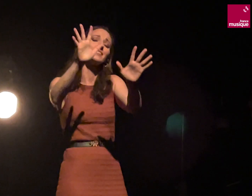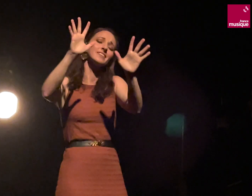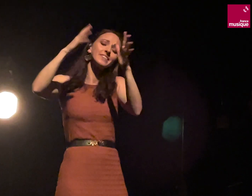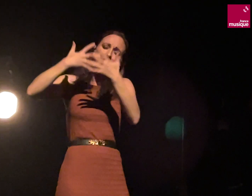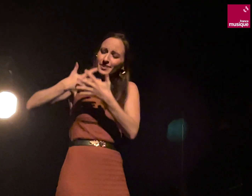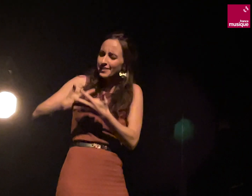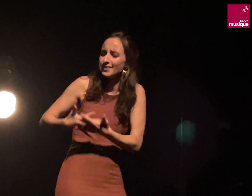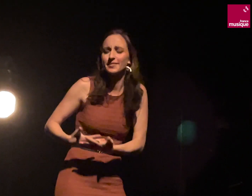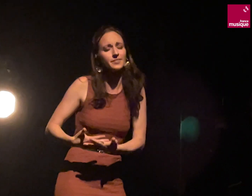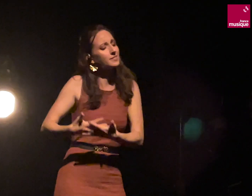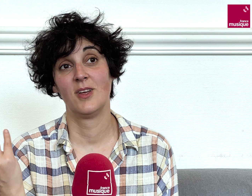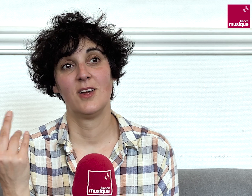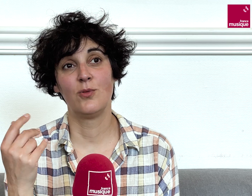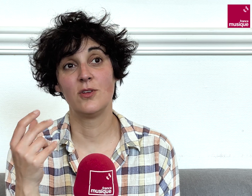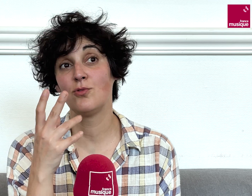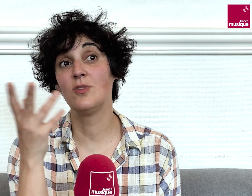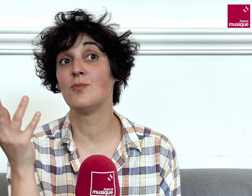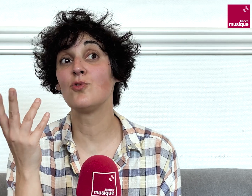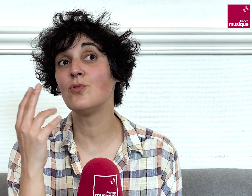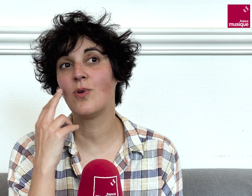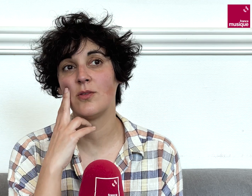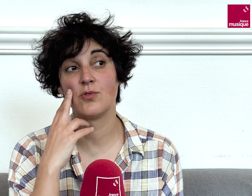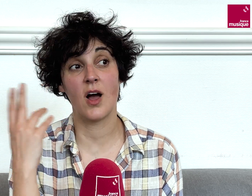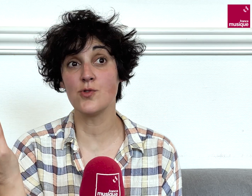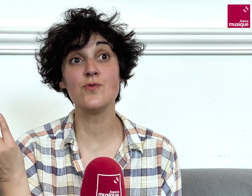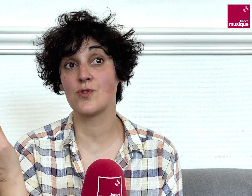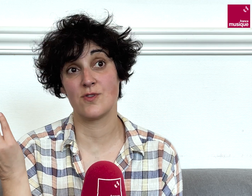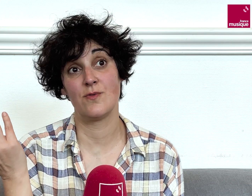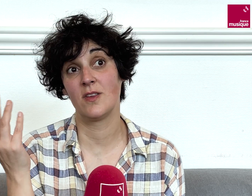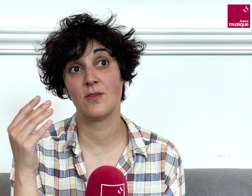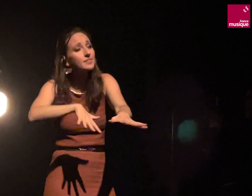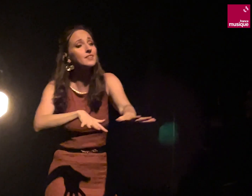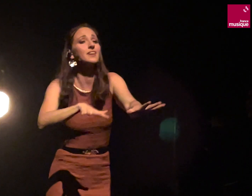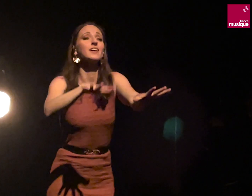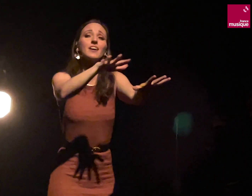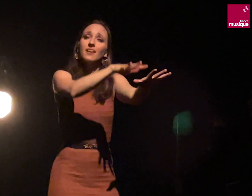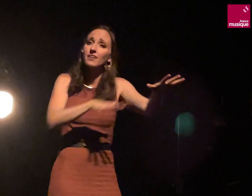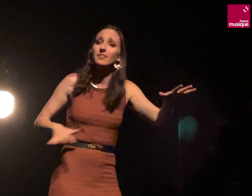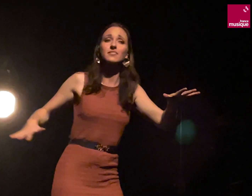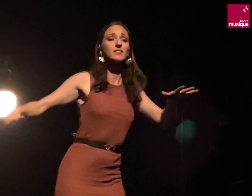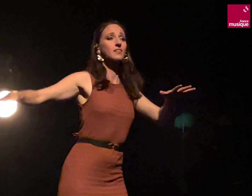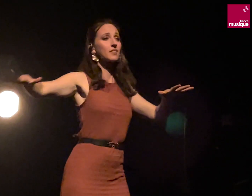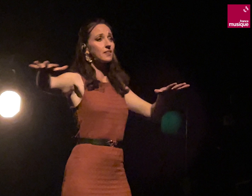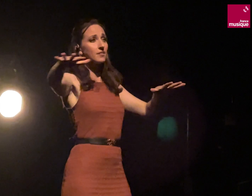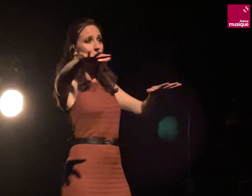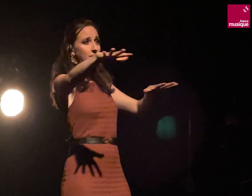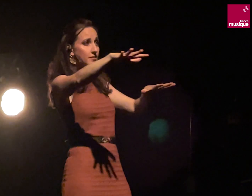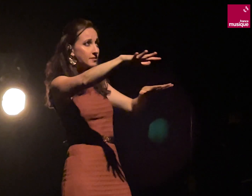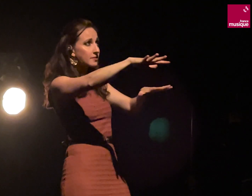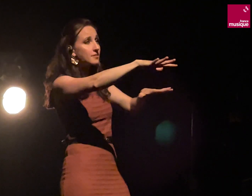passe dans une autre langue. On est dans une autre dimension, quoi. Donc ça rajoute du sens, en fait. Il y a une autre façon d'inventer un